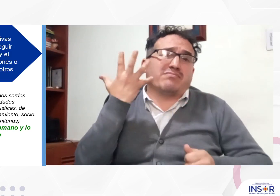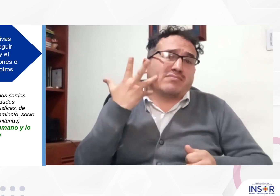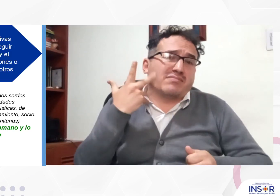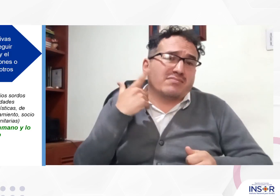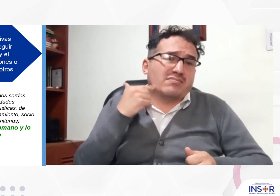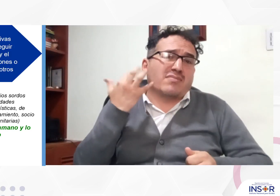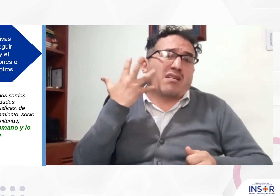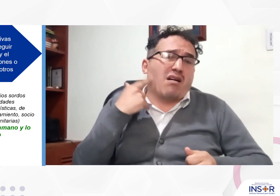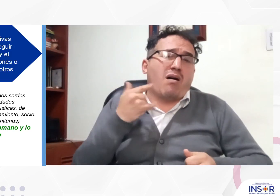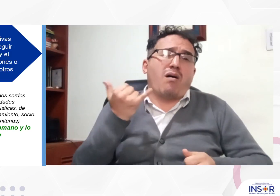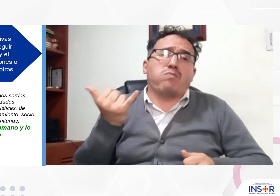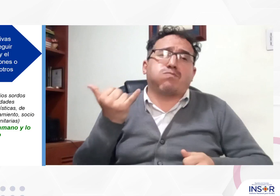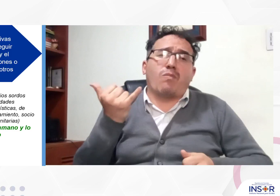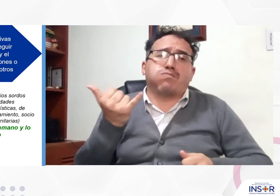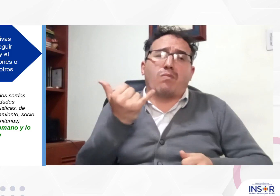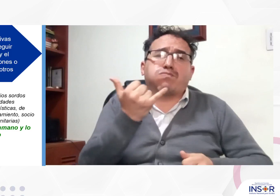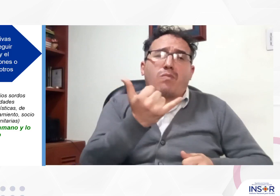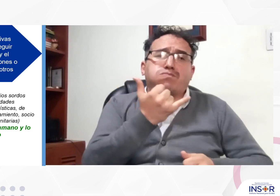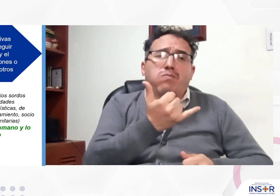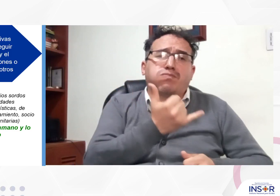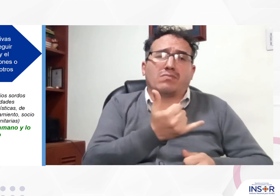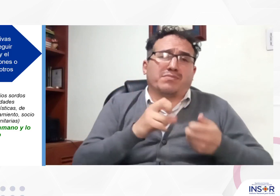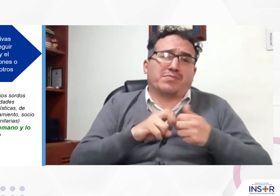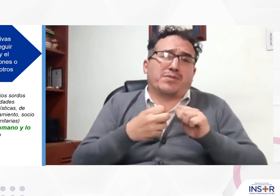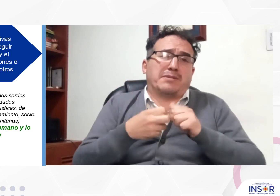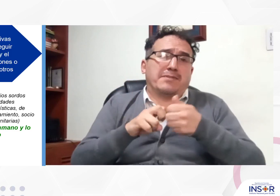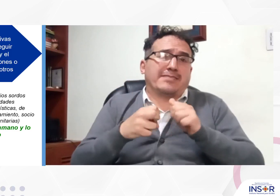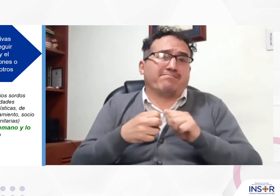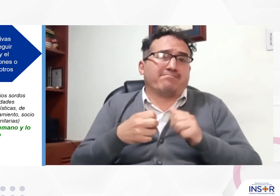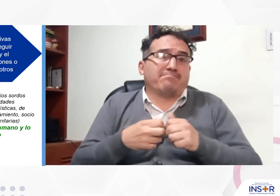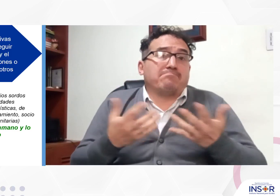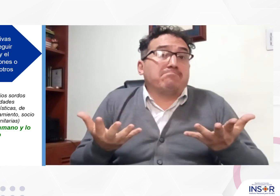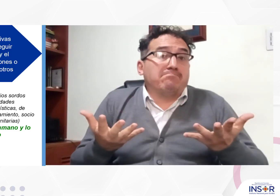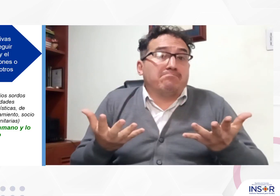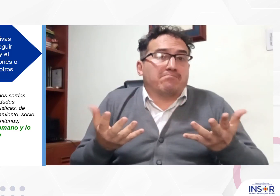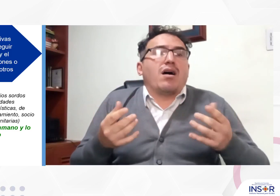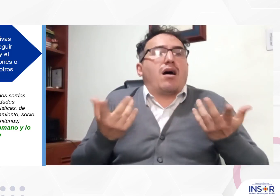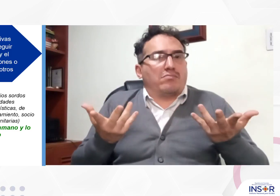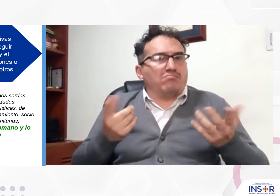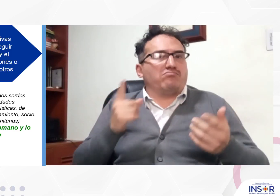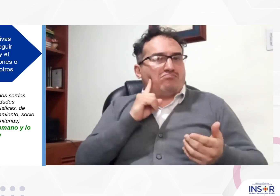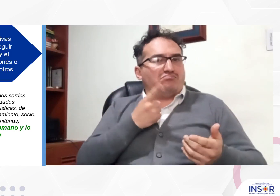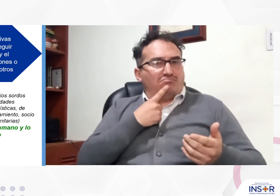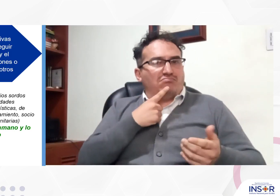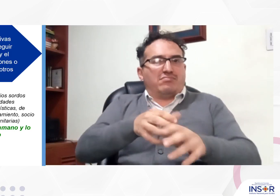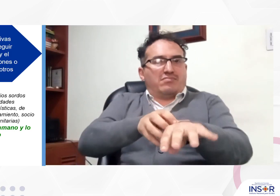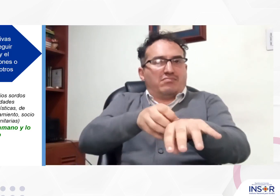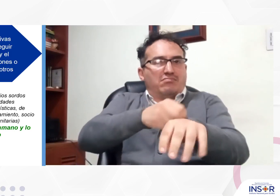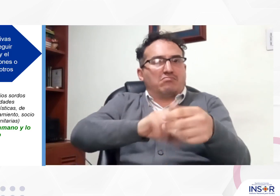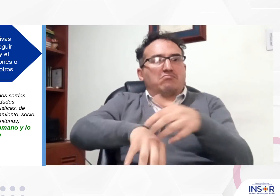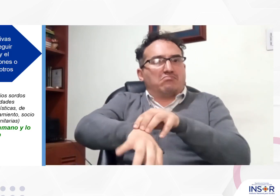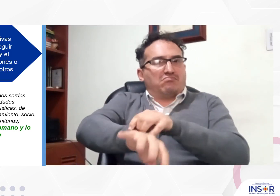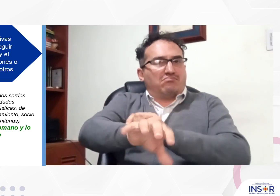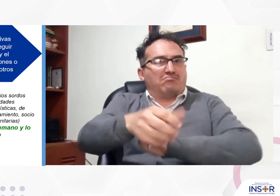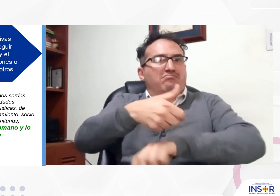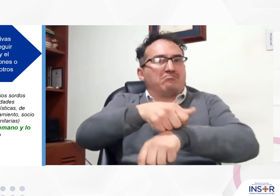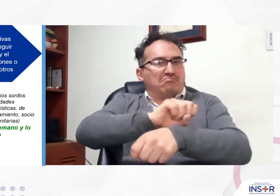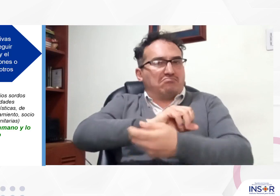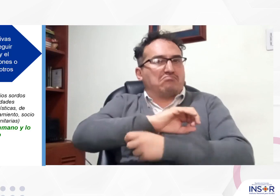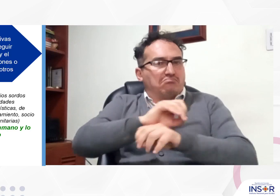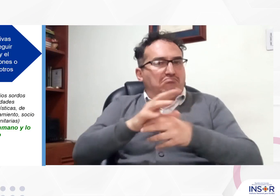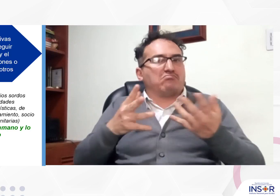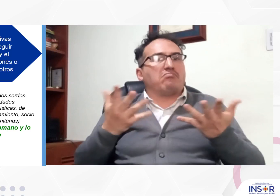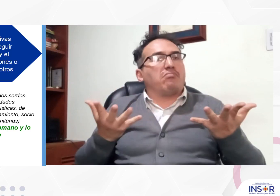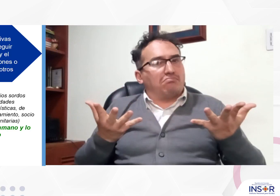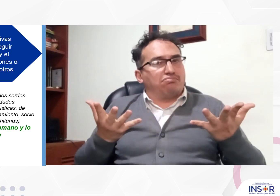tenemos que reconocer las problemáticas cotidianas que existen actualmente y dentro de esas problemáticas que las personas